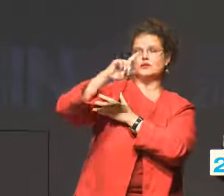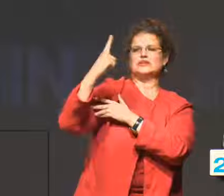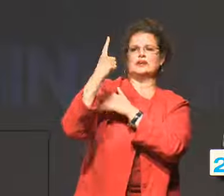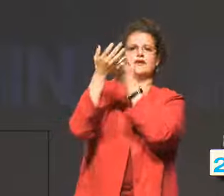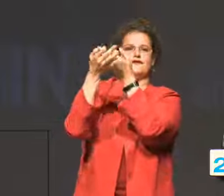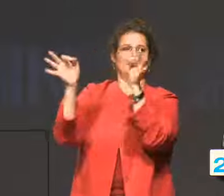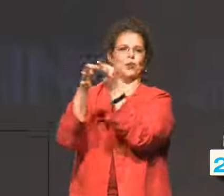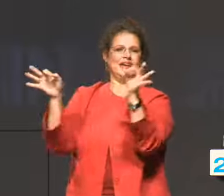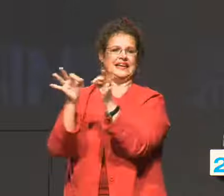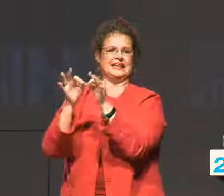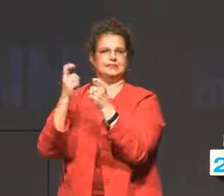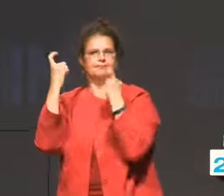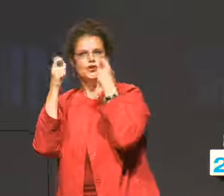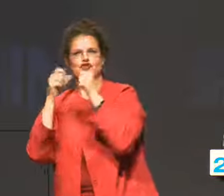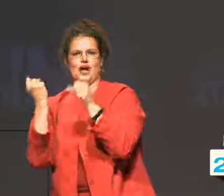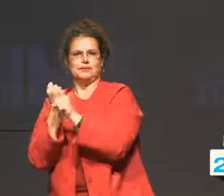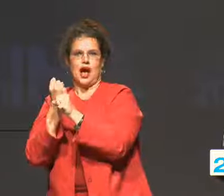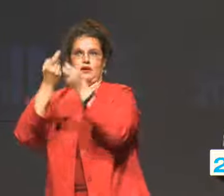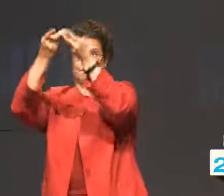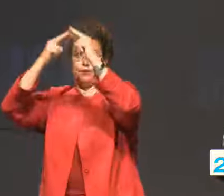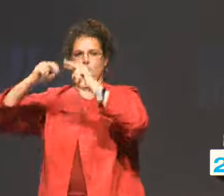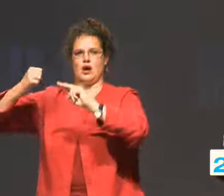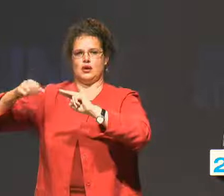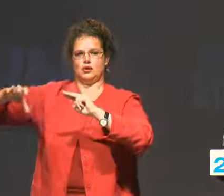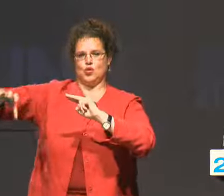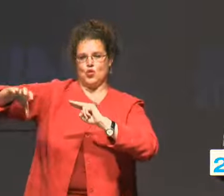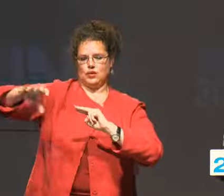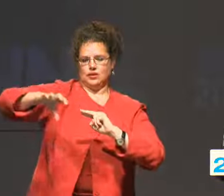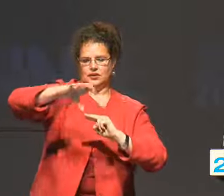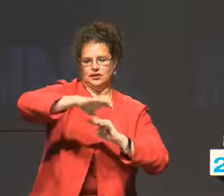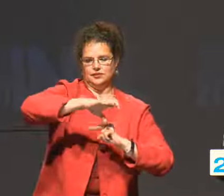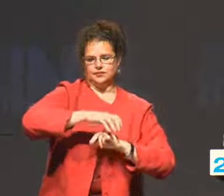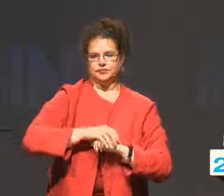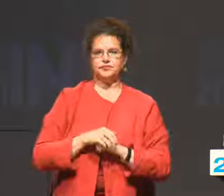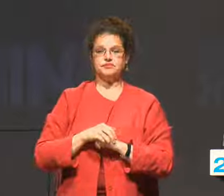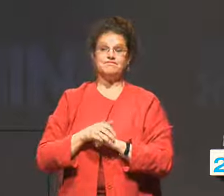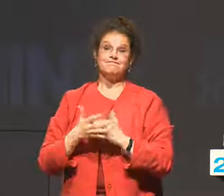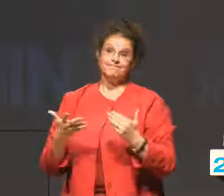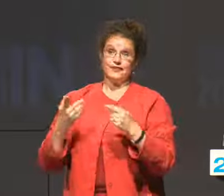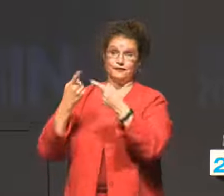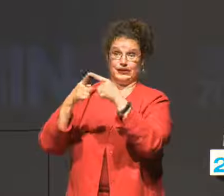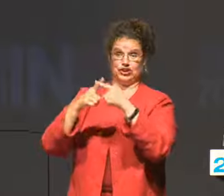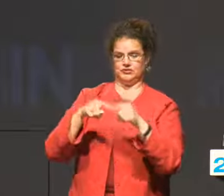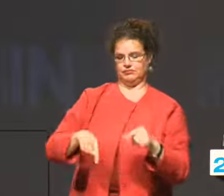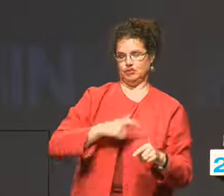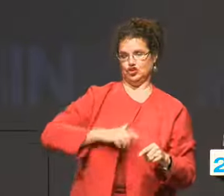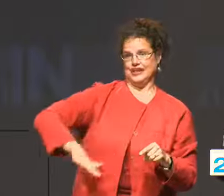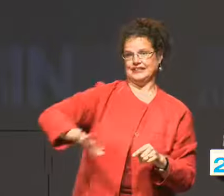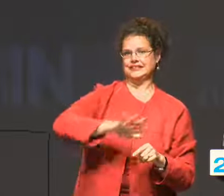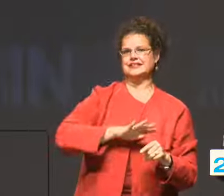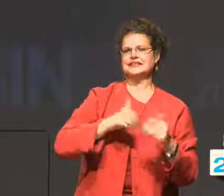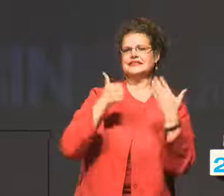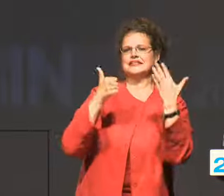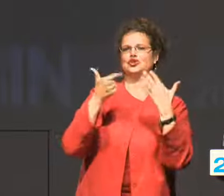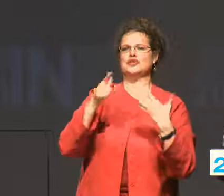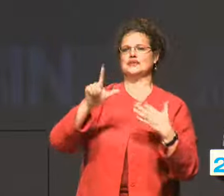abgestimmt. Und neu sind die Kantone dazu aufgefordert, die Erklärungen dazu zu formulieren, was das